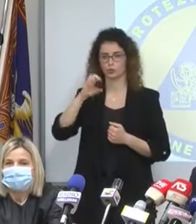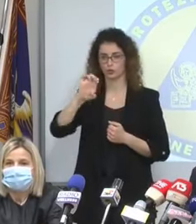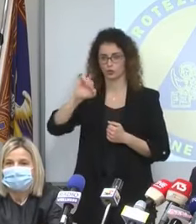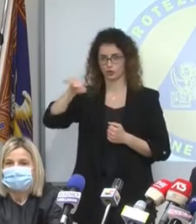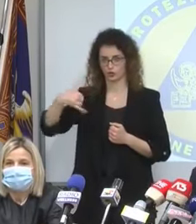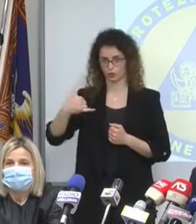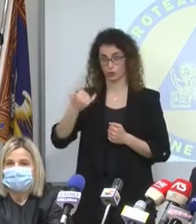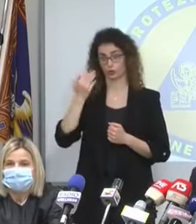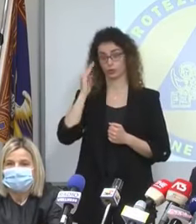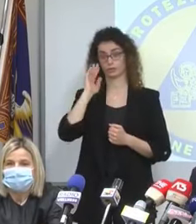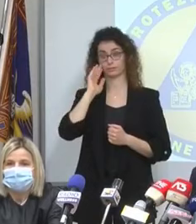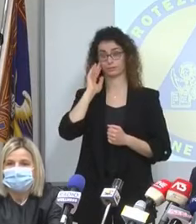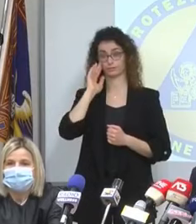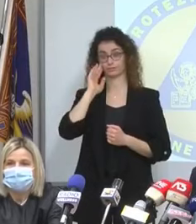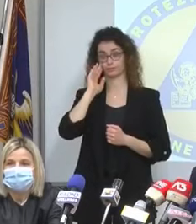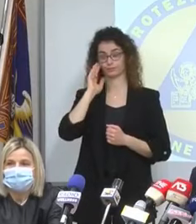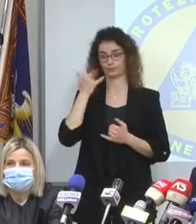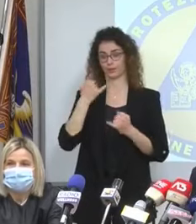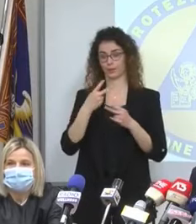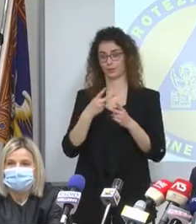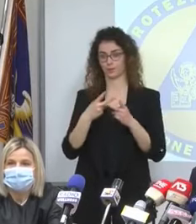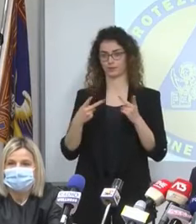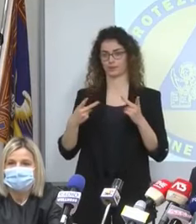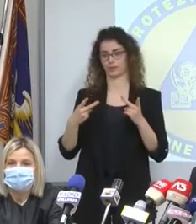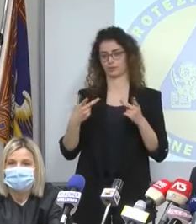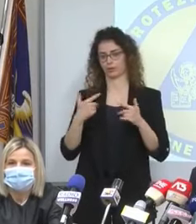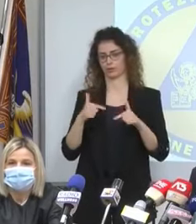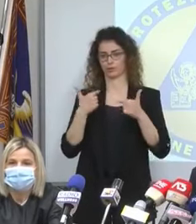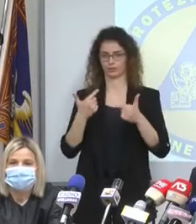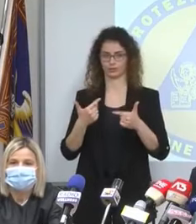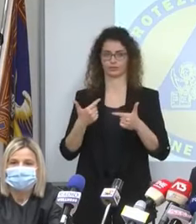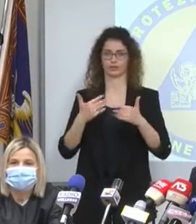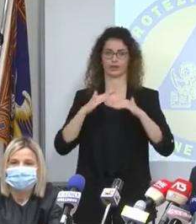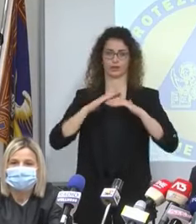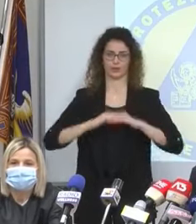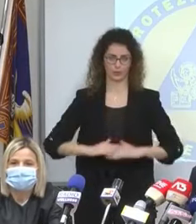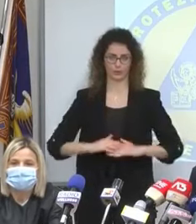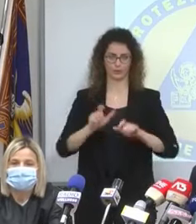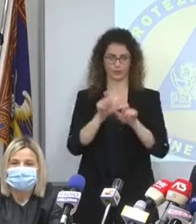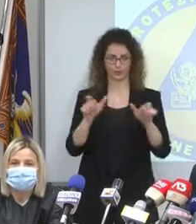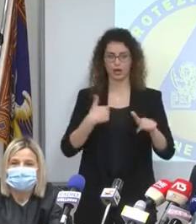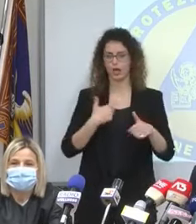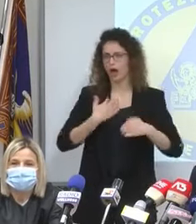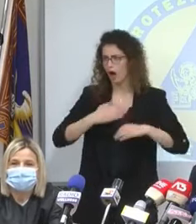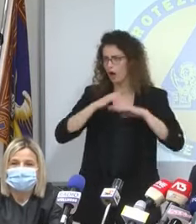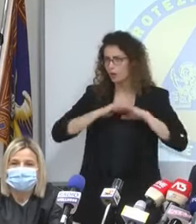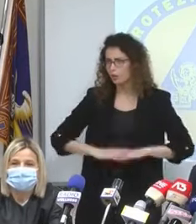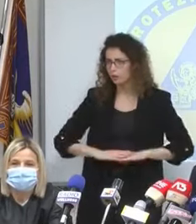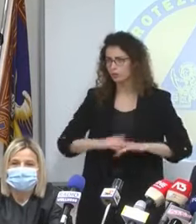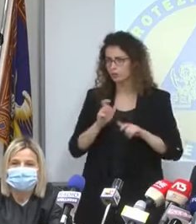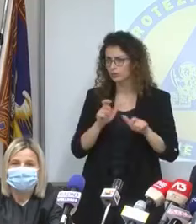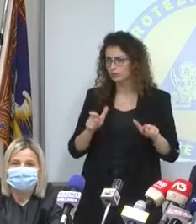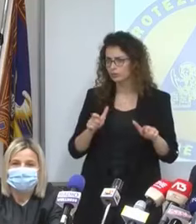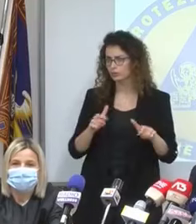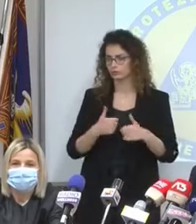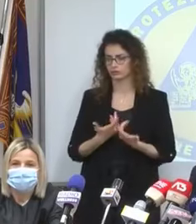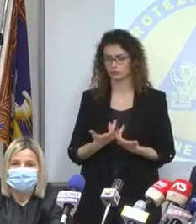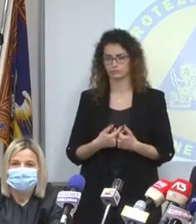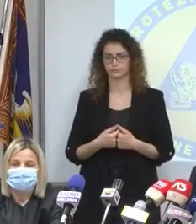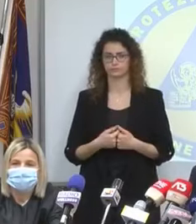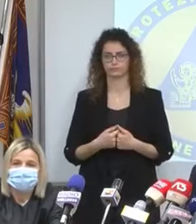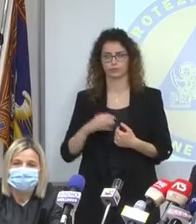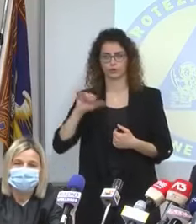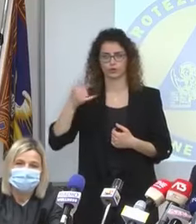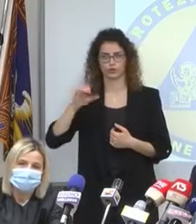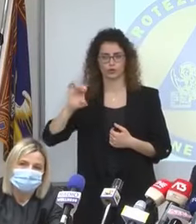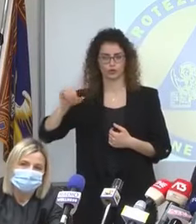& Johnson, mettiamola così, cerchiamo di essere un po' rassicuranti, ecco, per la gente. No, io sono rassicurante. Deve ancora iniziare a arrivare a Johnson & Johnson,